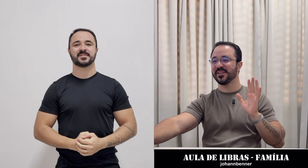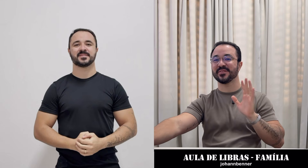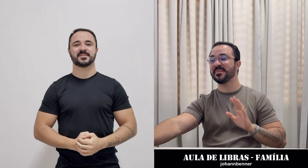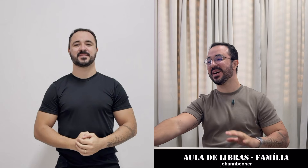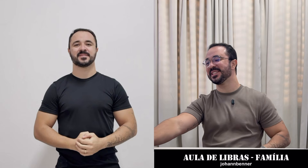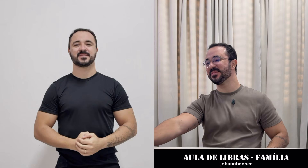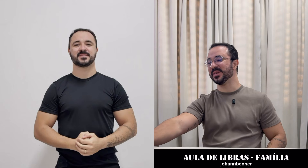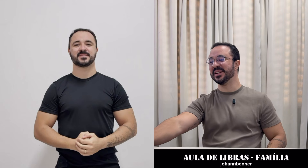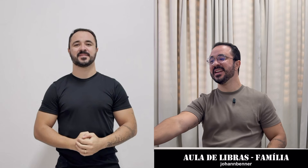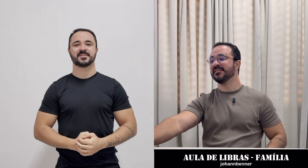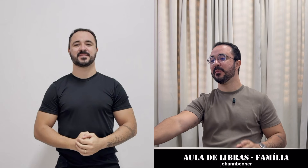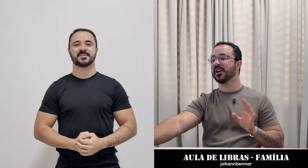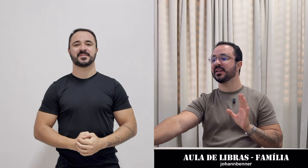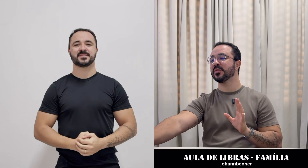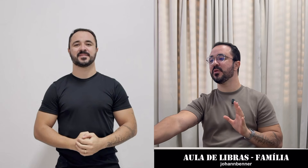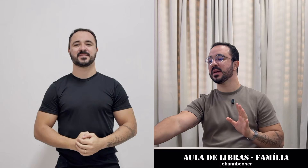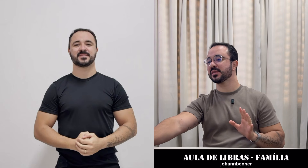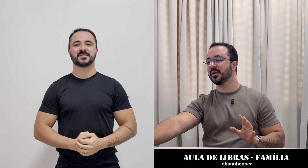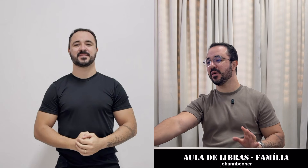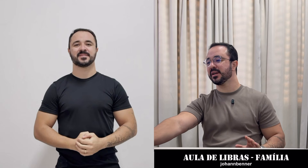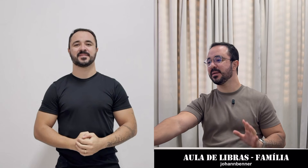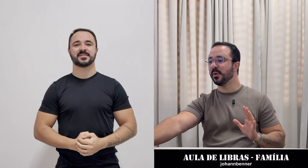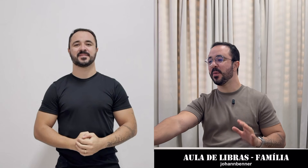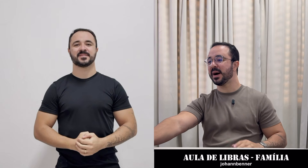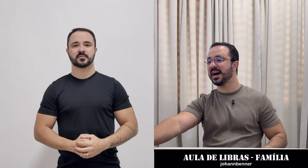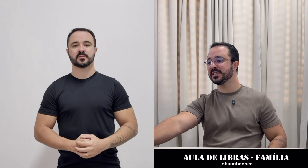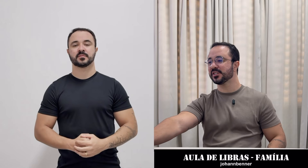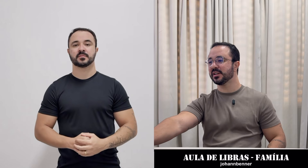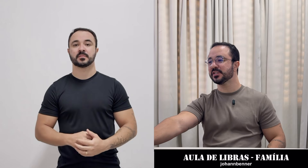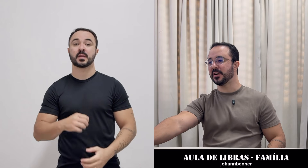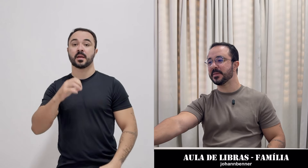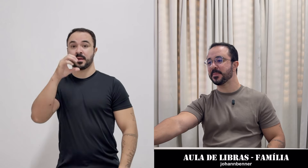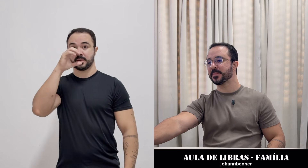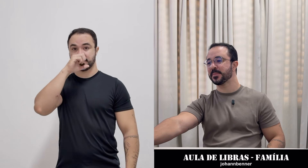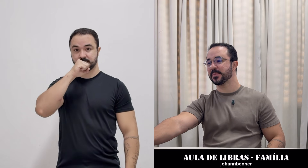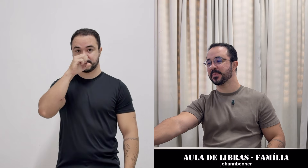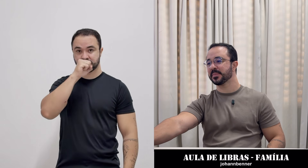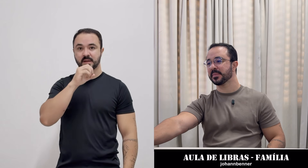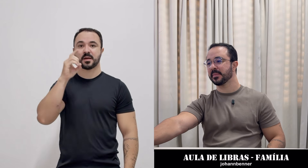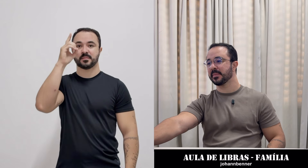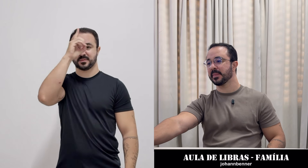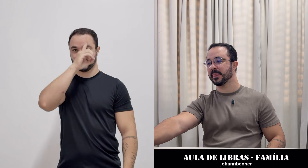calma, que agora vem a parte boa. Vamos ver aqui do começo agora, por partes, olha só.